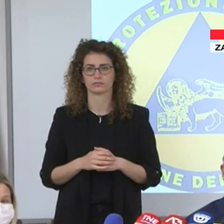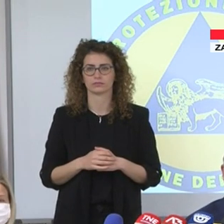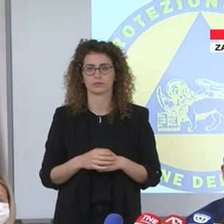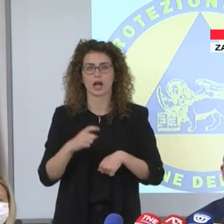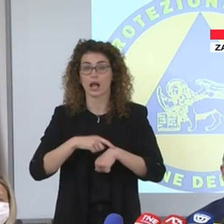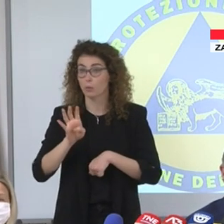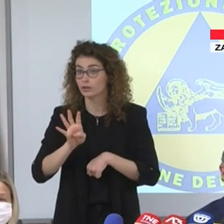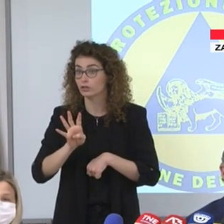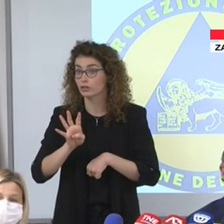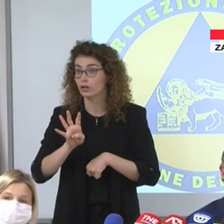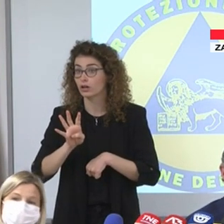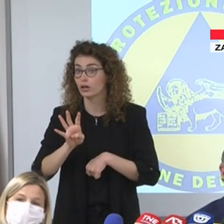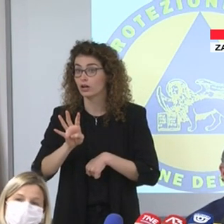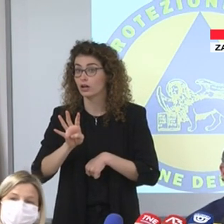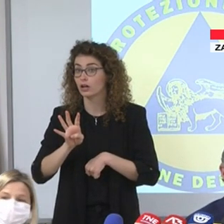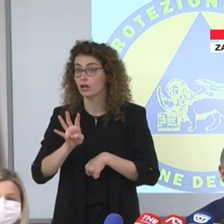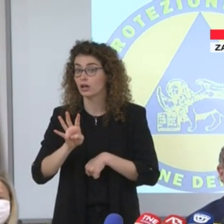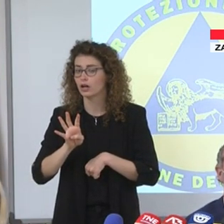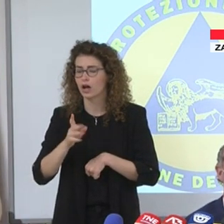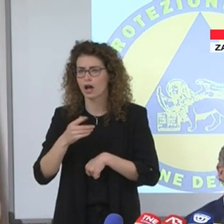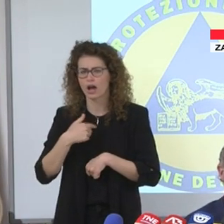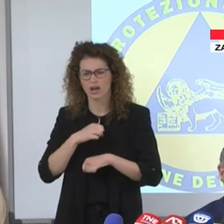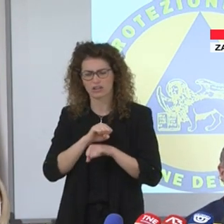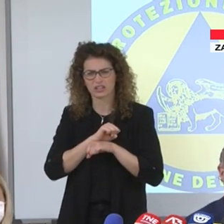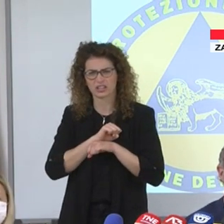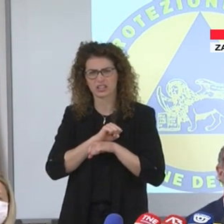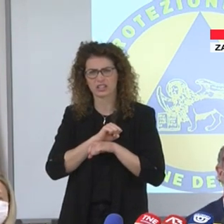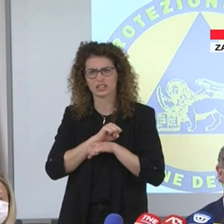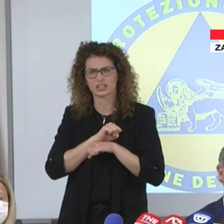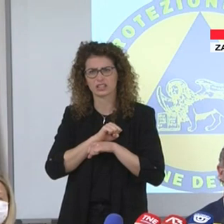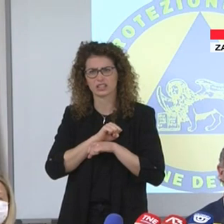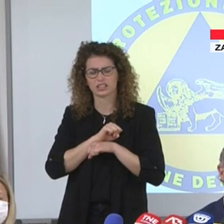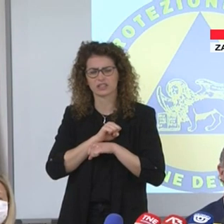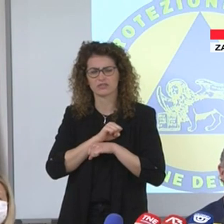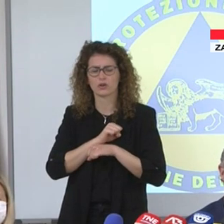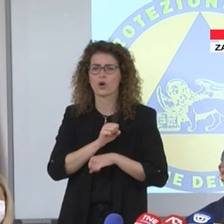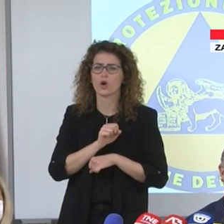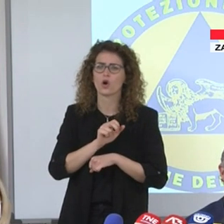alle 4, perché ma a me sembrava 15.45.